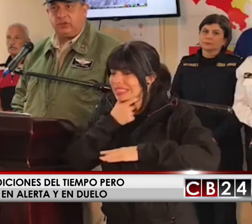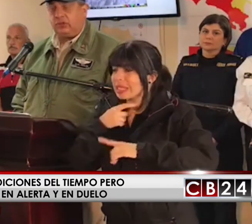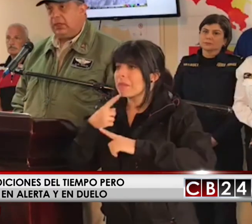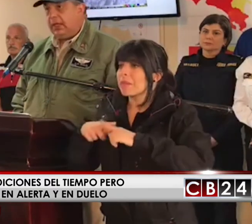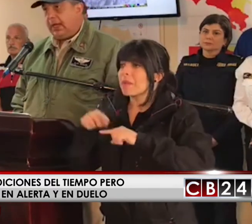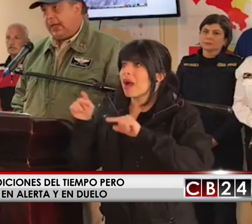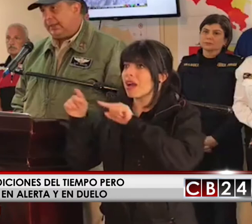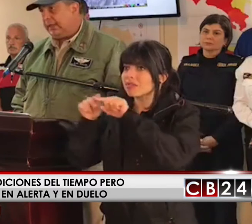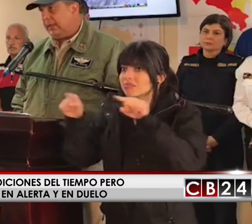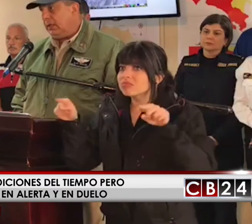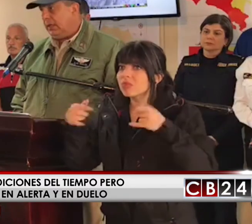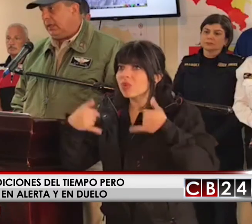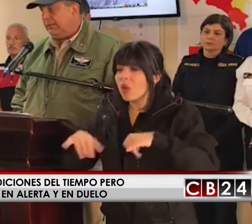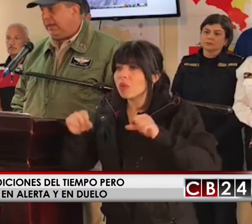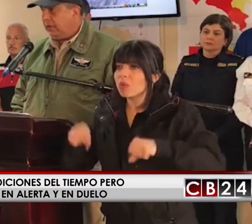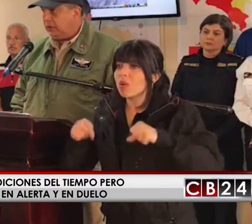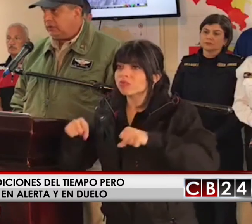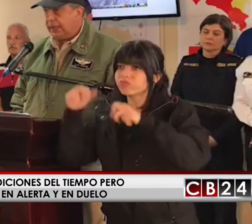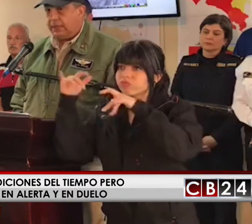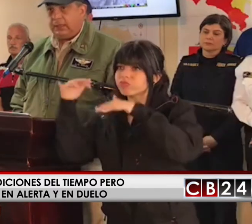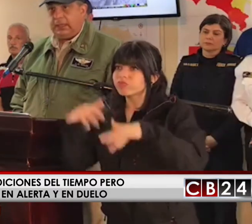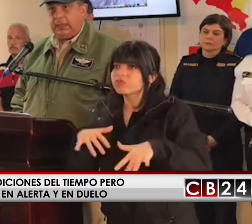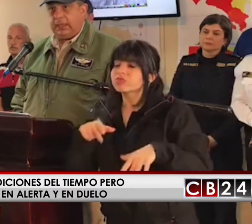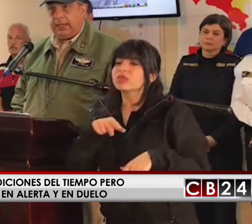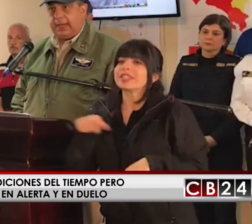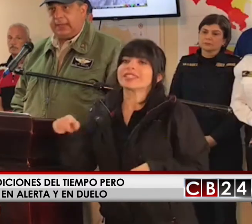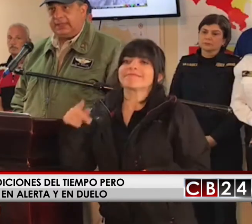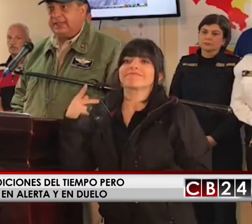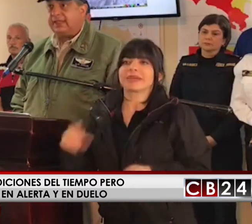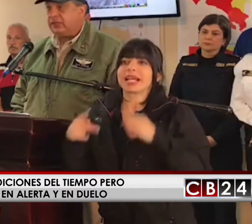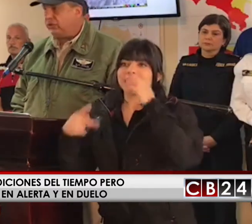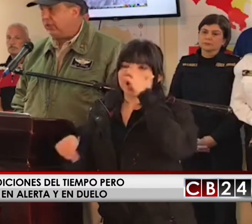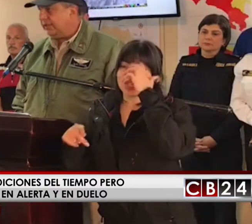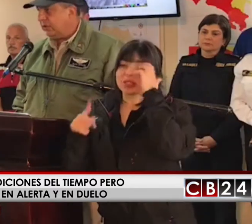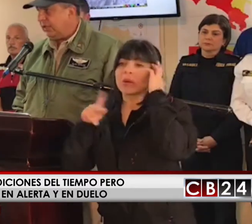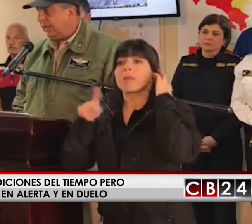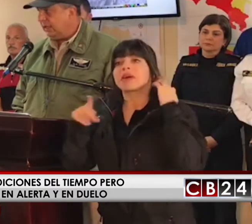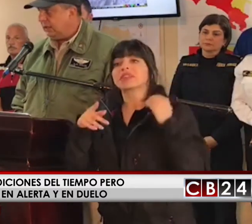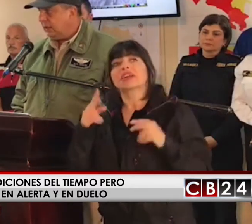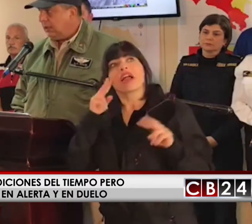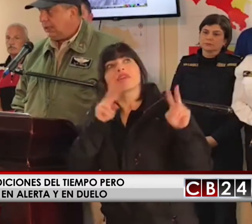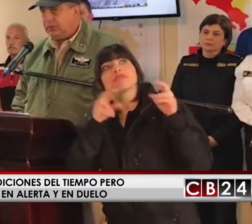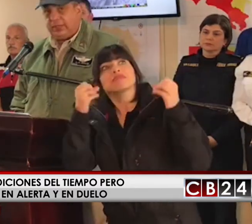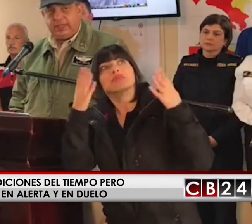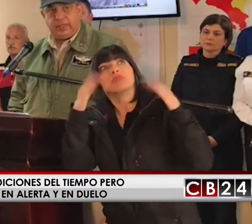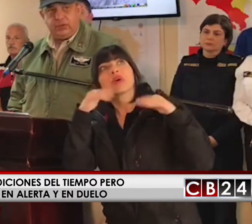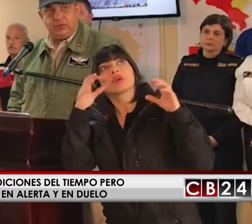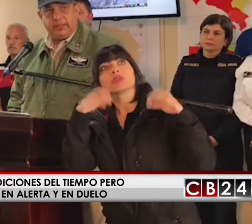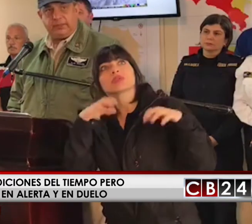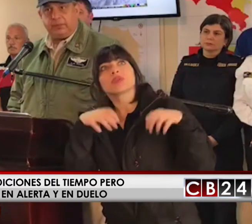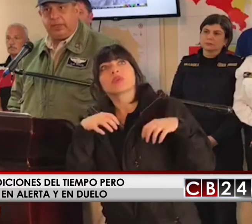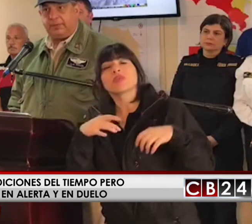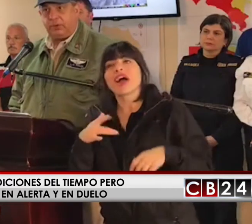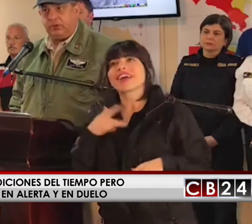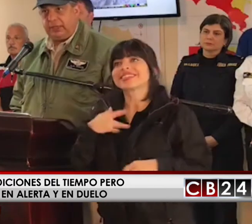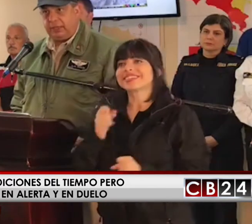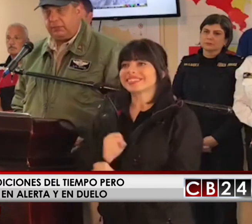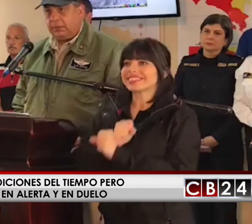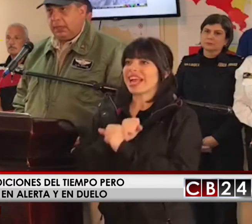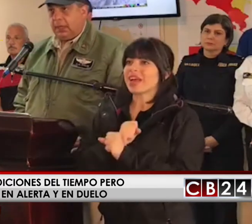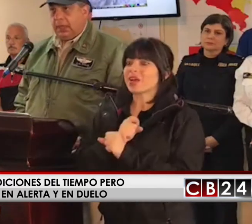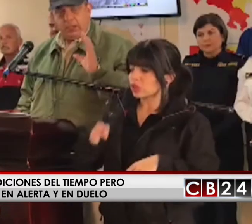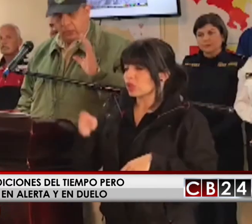deslizamientos hacen peligrosa la sensación de seguridad que la ausencia de lluvias pueda